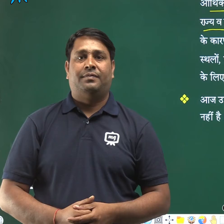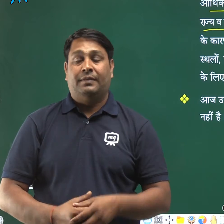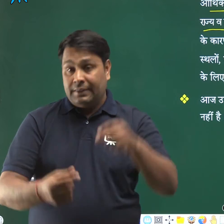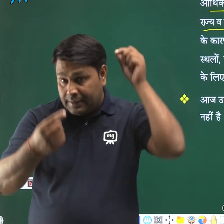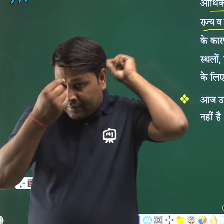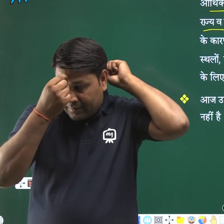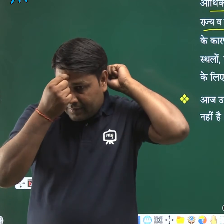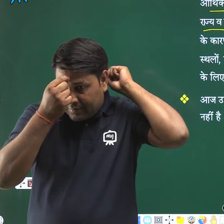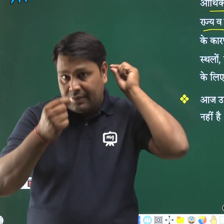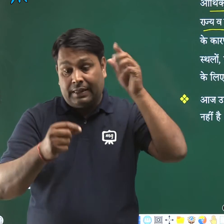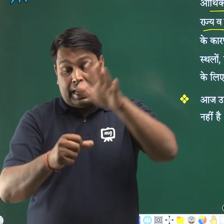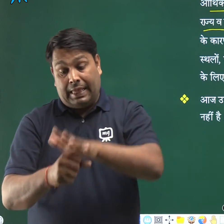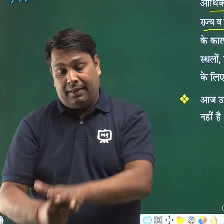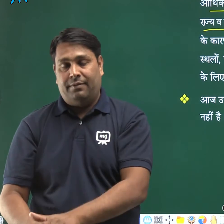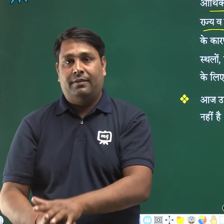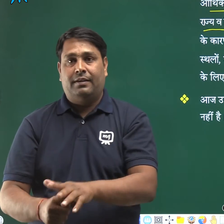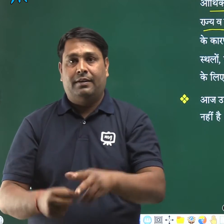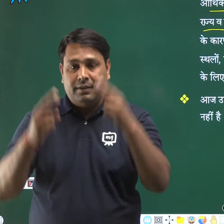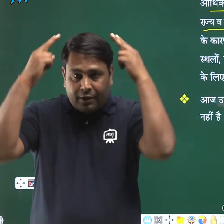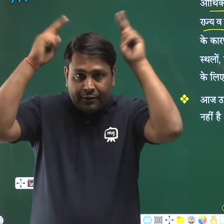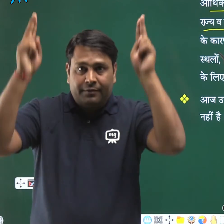राजनीतिक दबाव के कारण